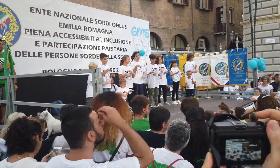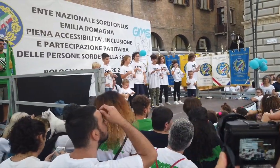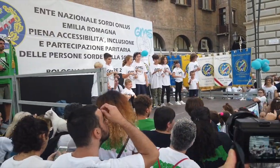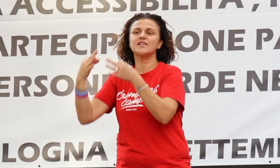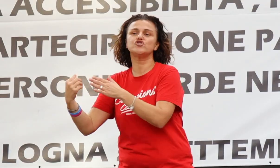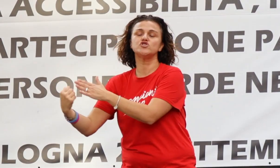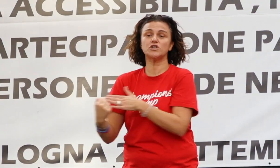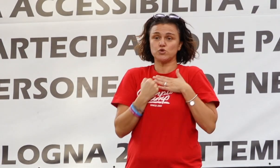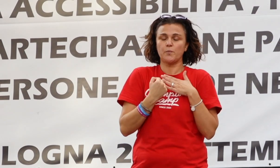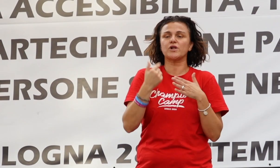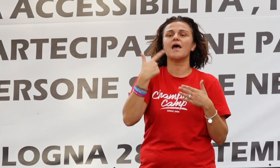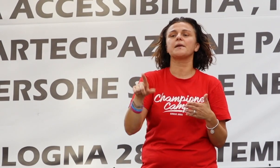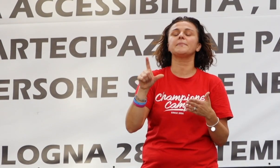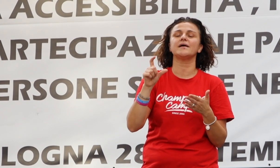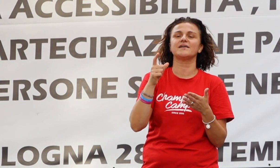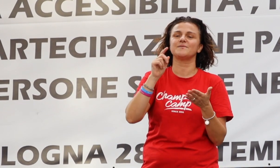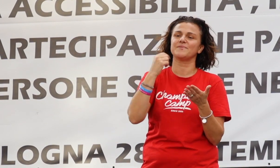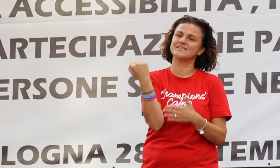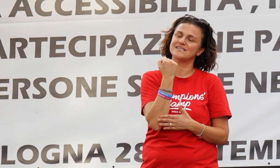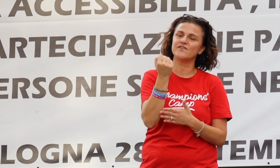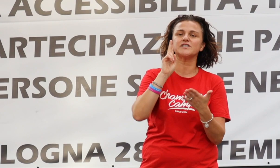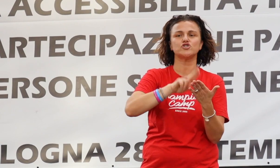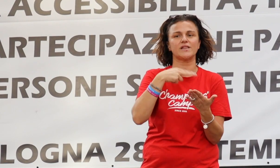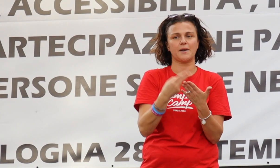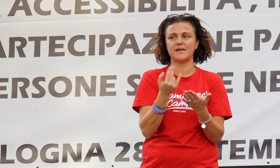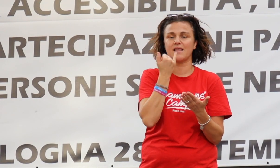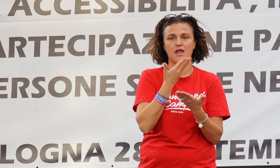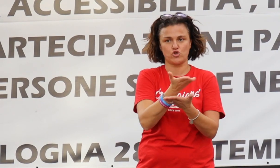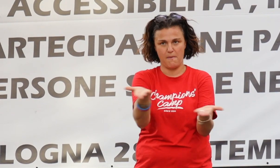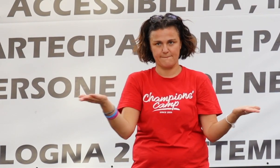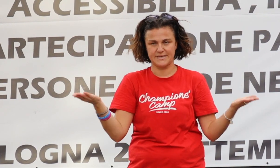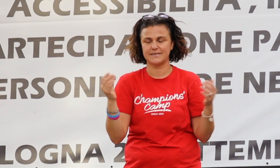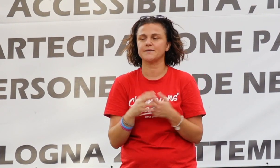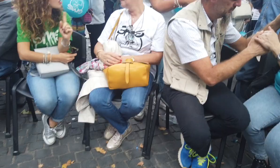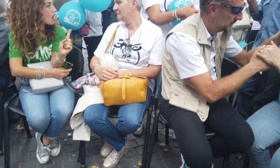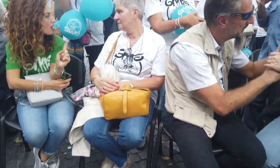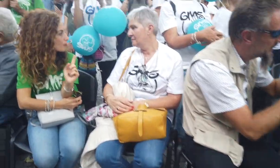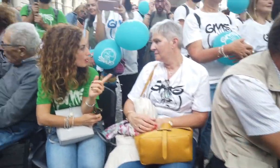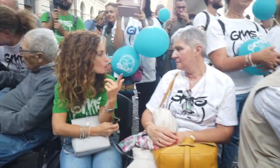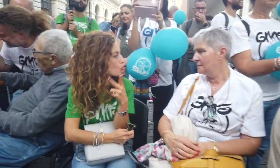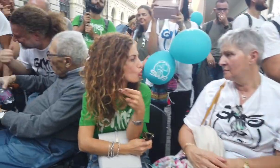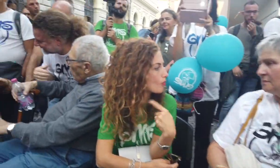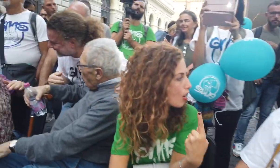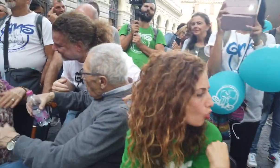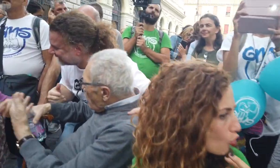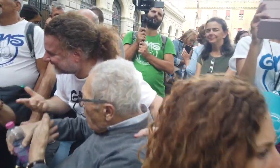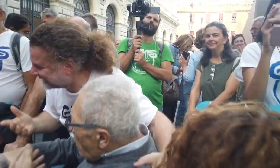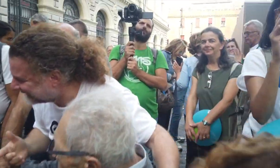segniamo. Consiglio di Reggio Emilia, perché ci hanno dato veramente tanto supporto, soprattutto nel... Ma diverse soluzioni, diverse